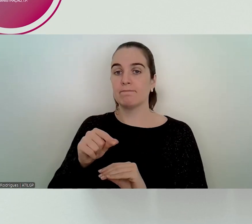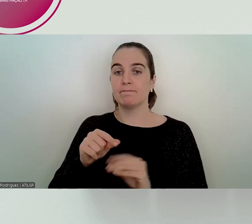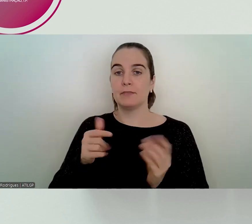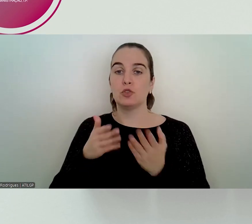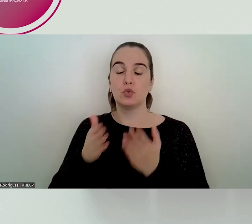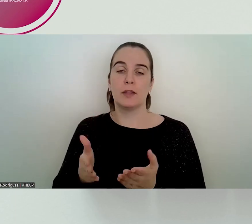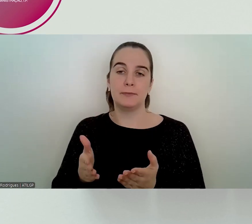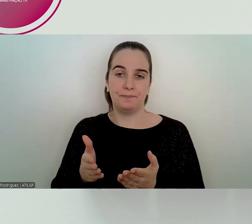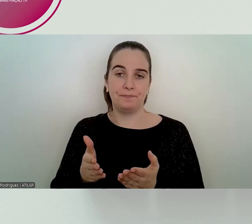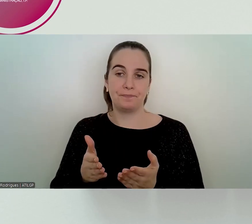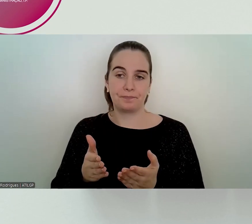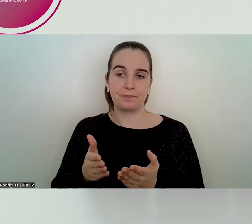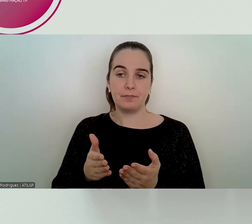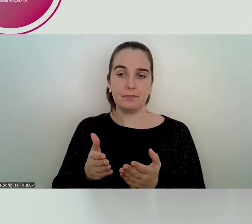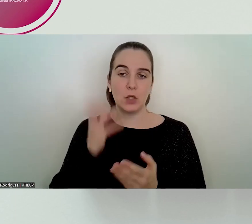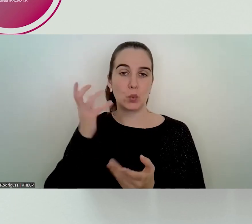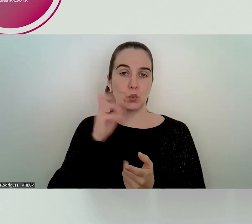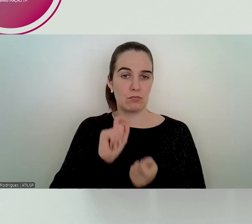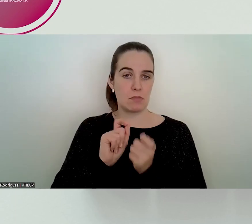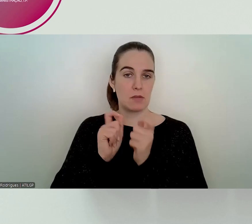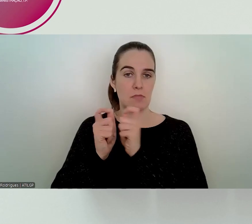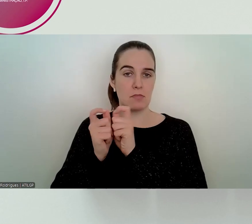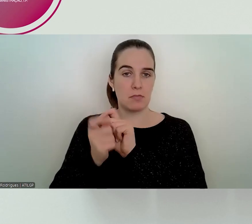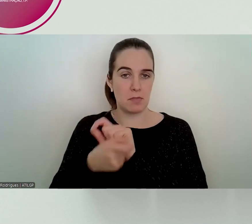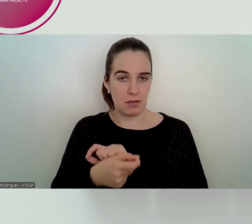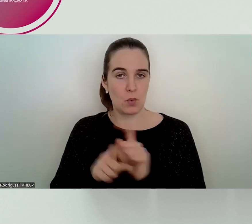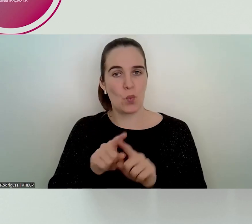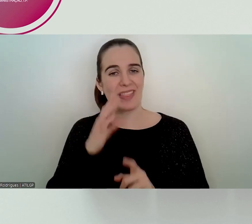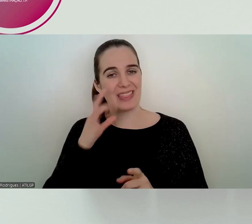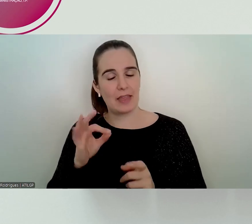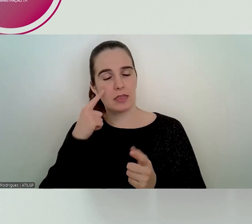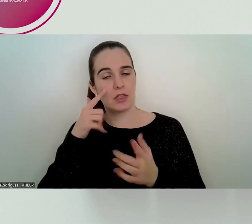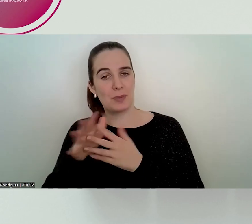ajudar a uma mudança cultural em prol da transparência.